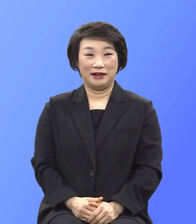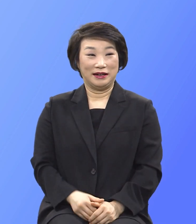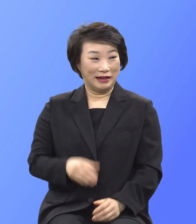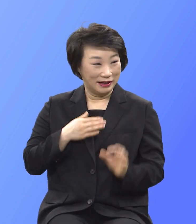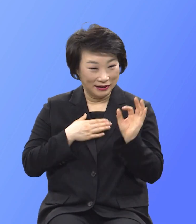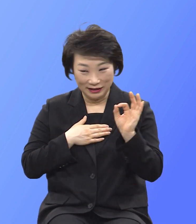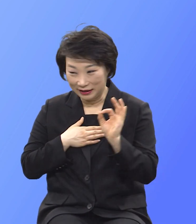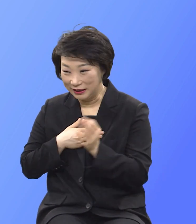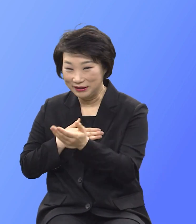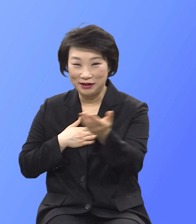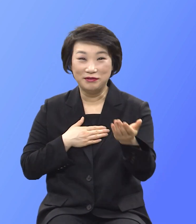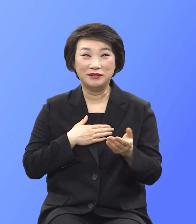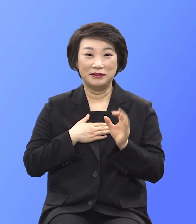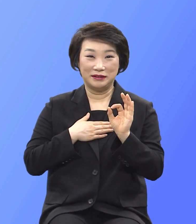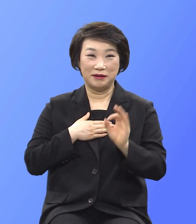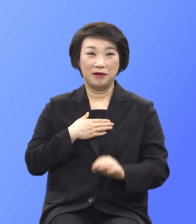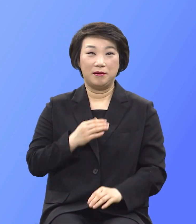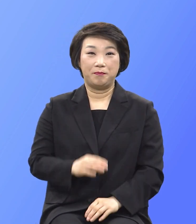이해가 되시나요?